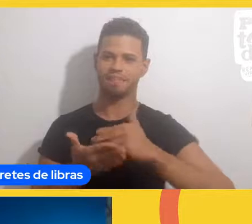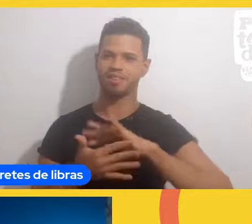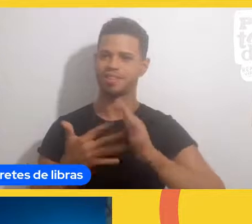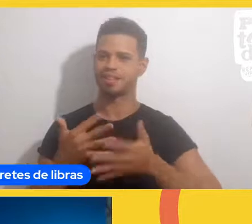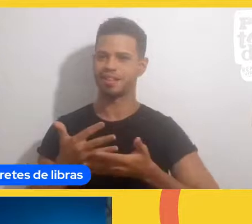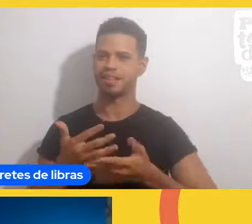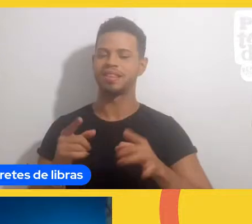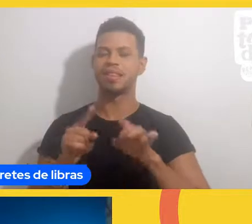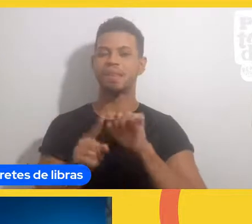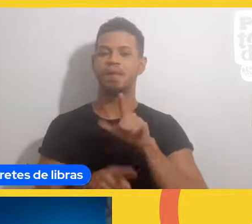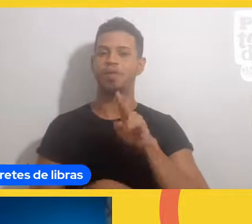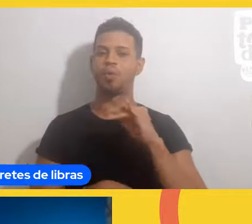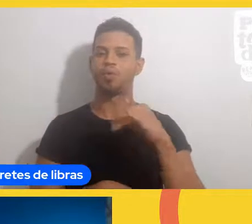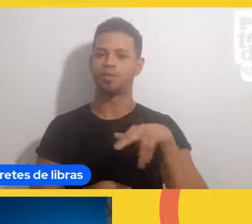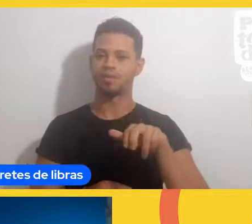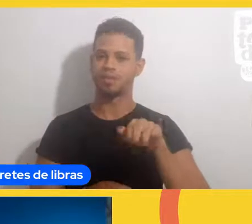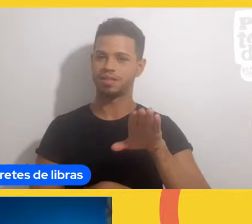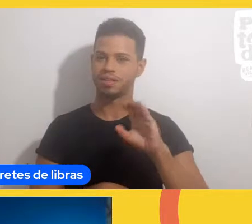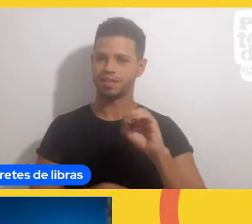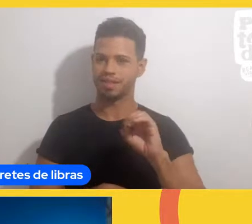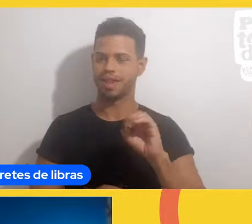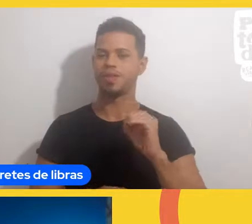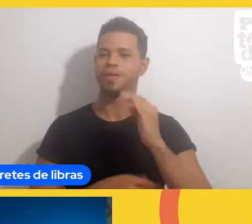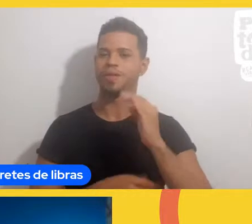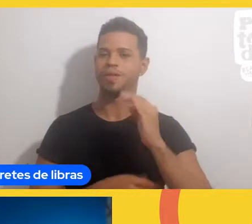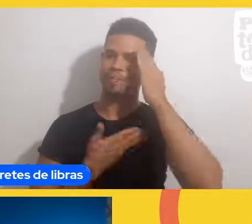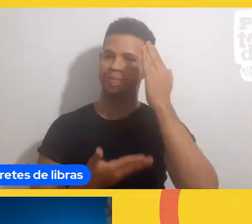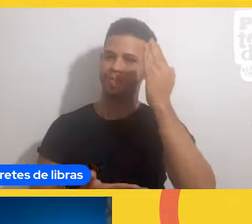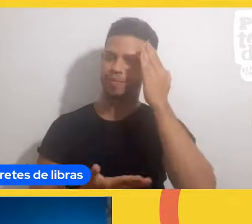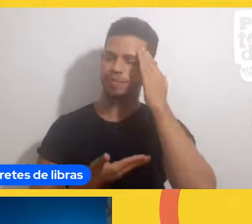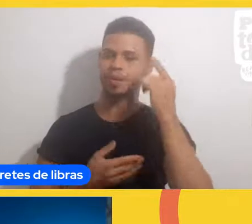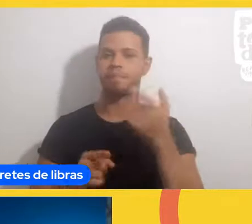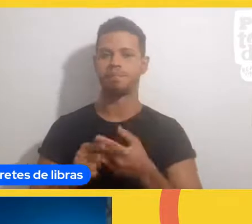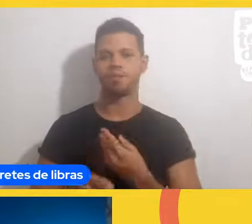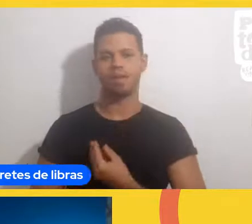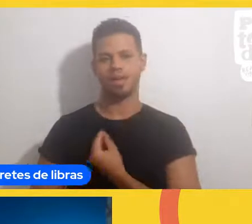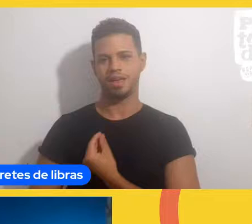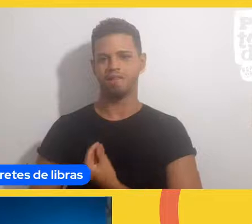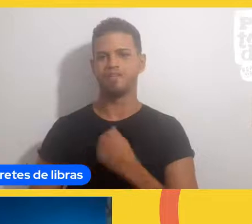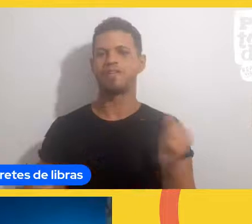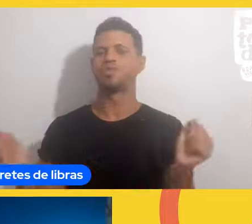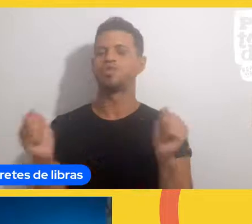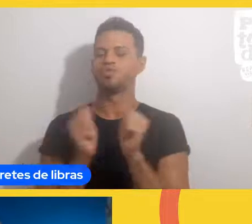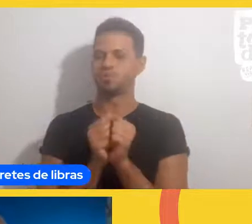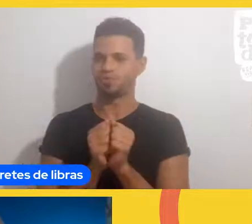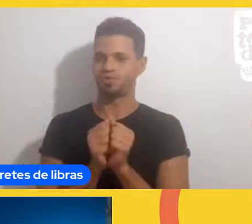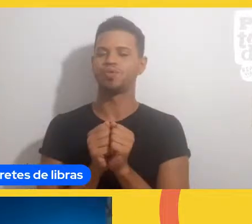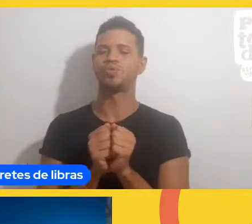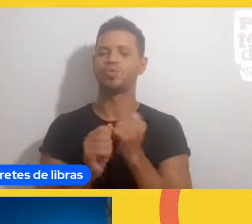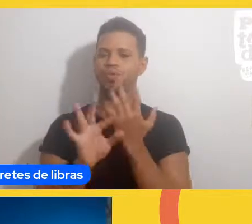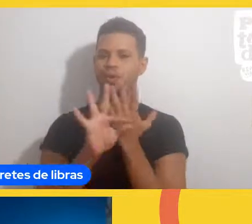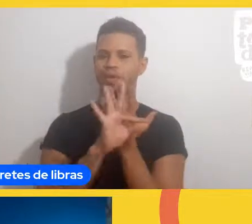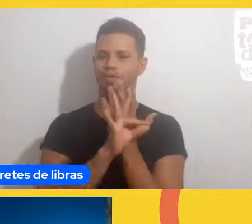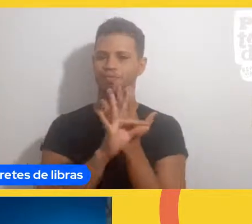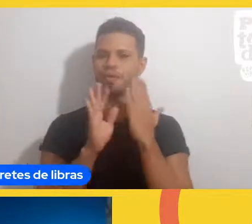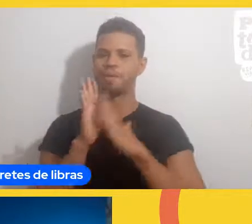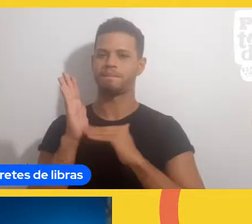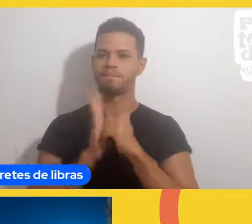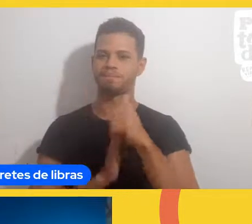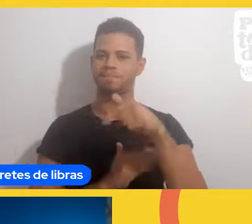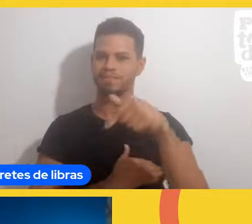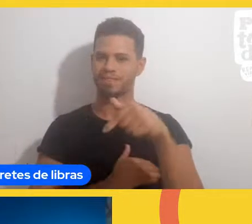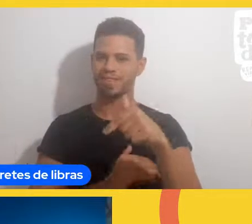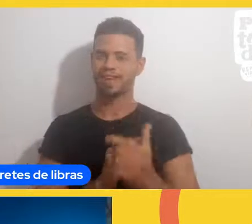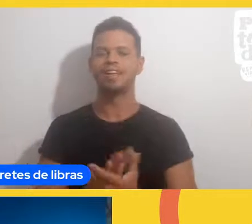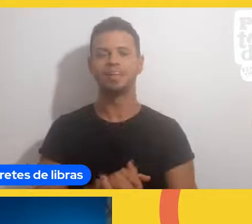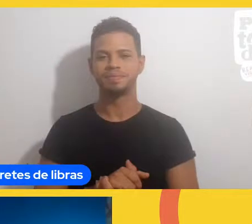obrigada. Obrigada, né, por estar aqui junto a Fervo nesse festival Pintando Sete. Eu